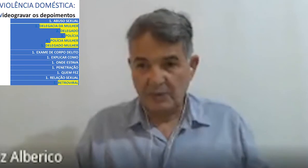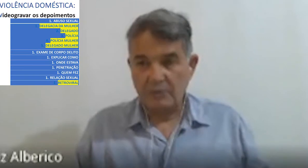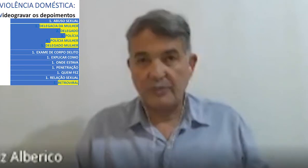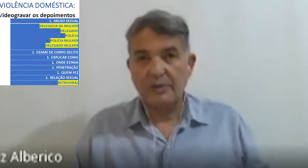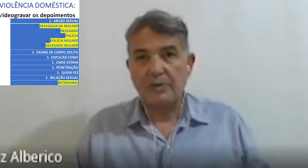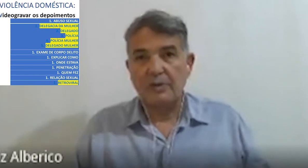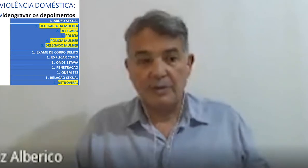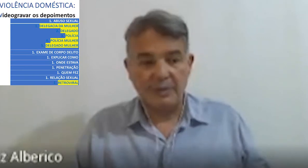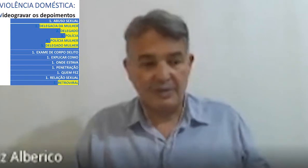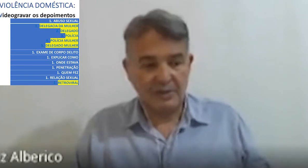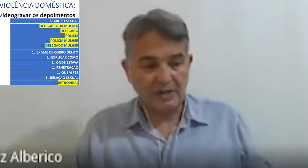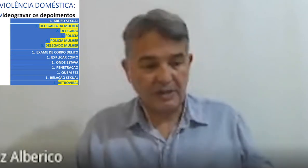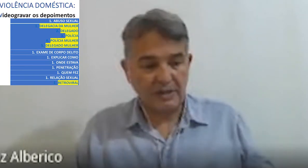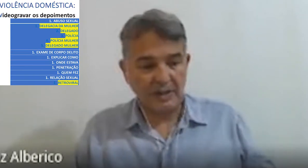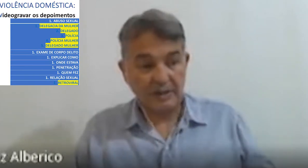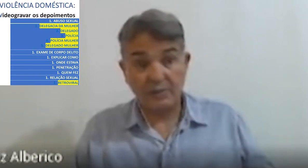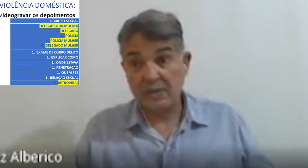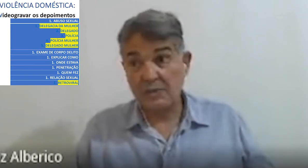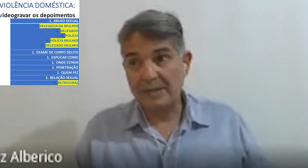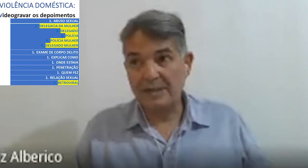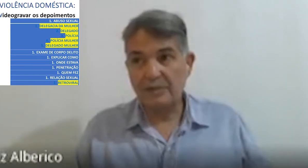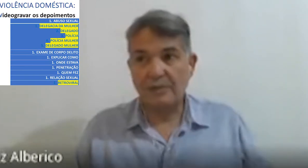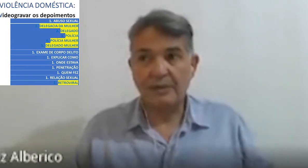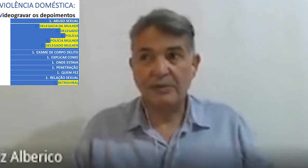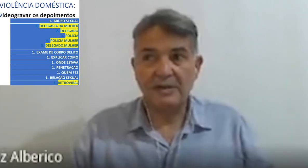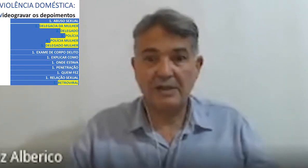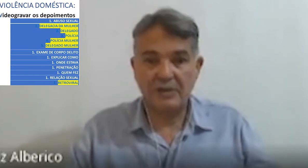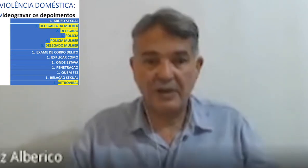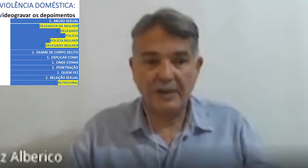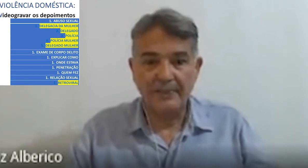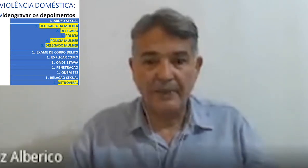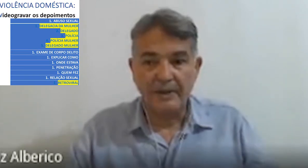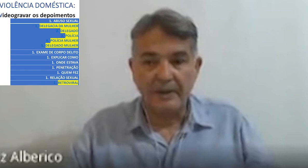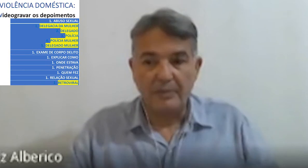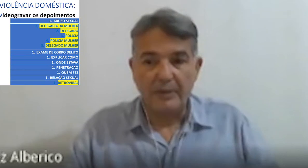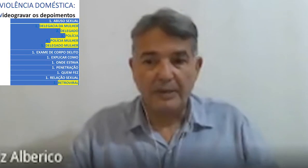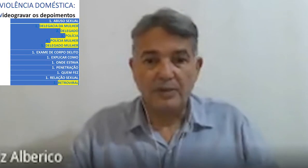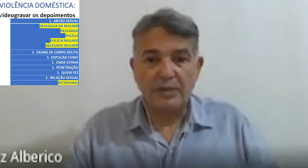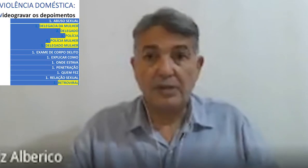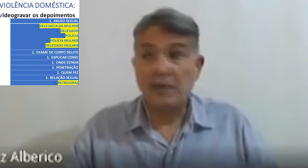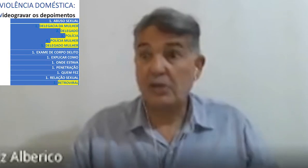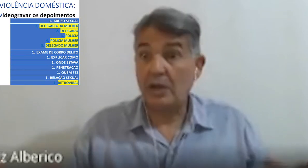Então, é preciso que a gente entenda e vocês precisam amadurecer esse olhar para não achar